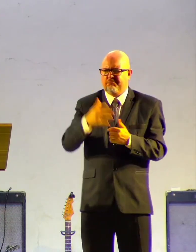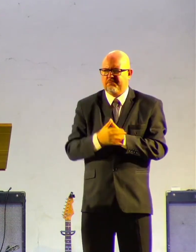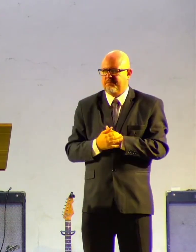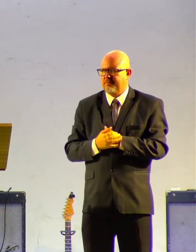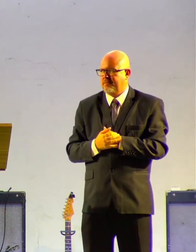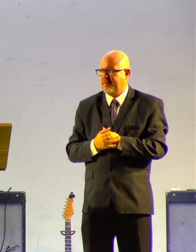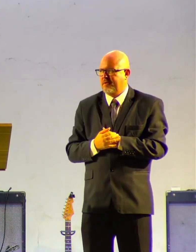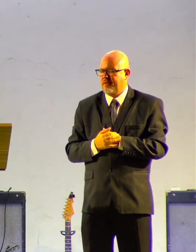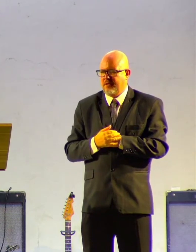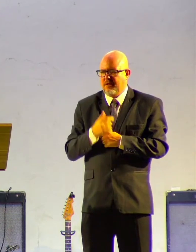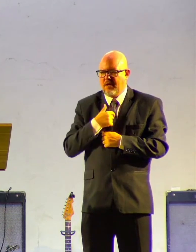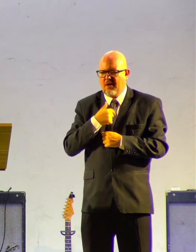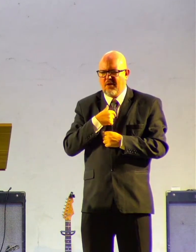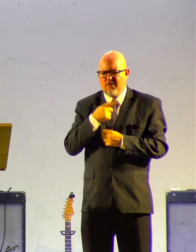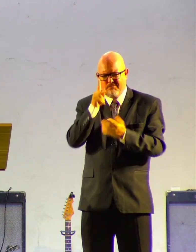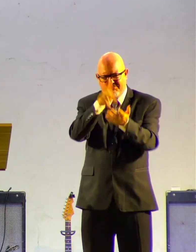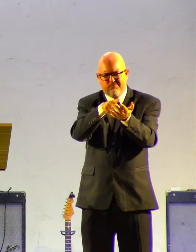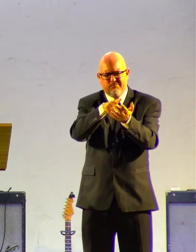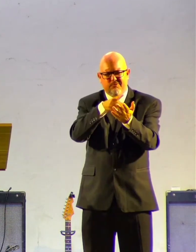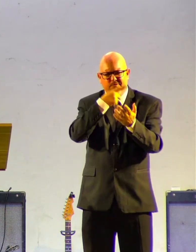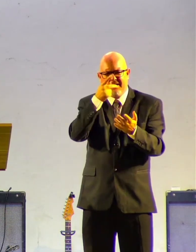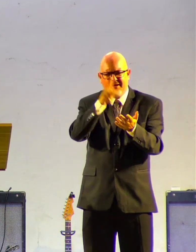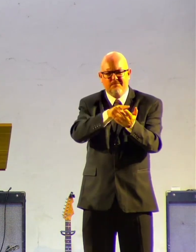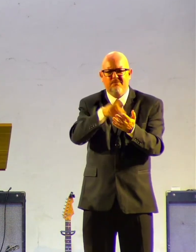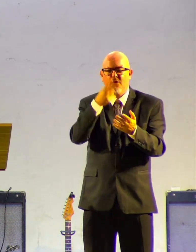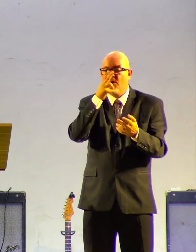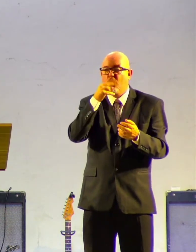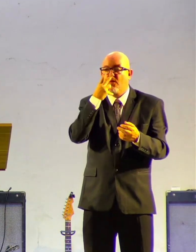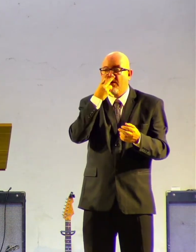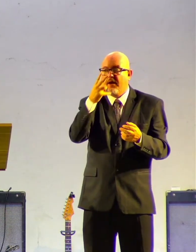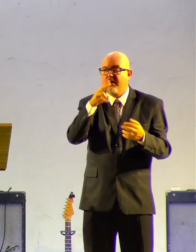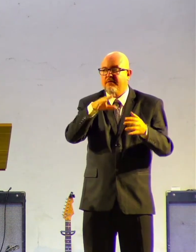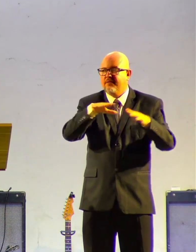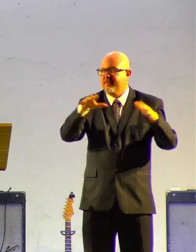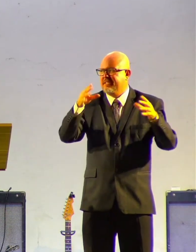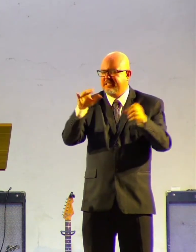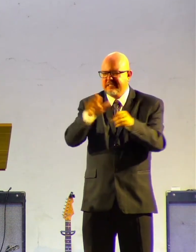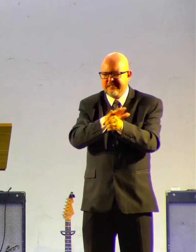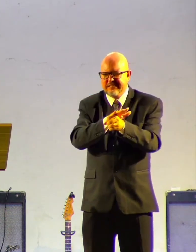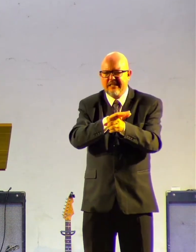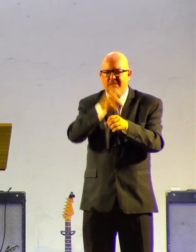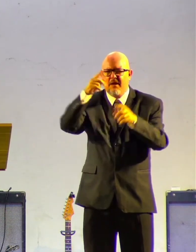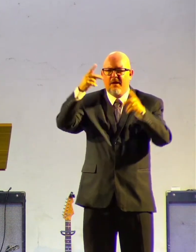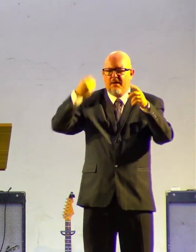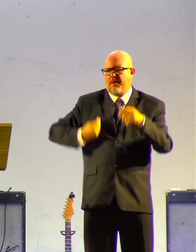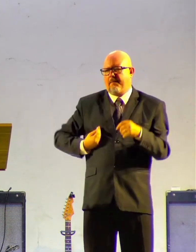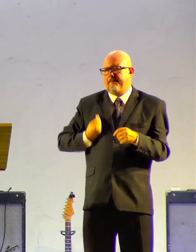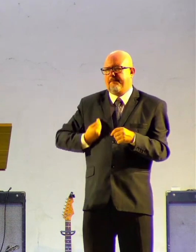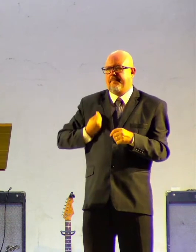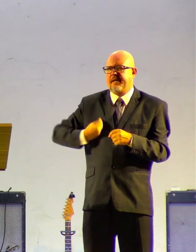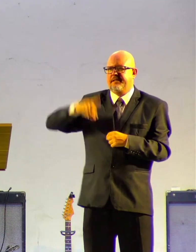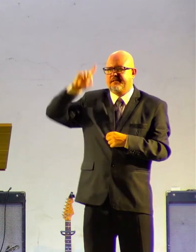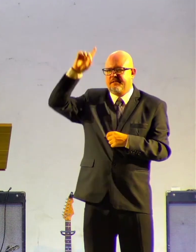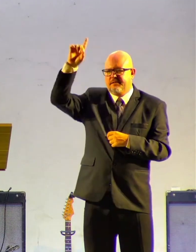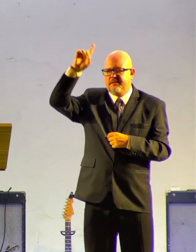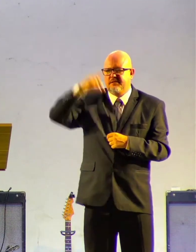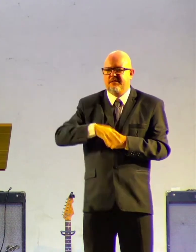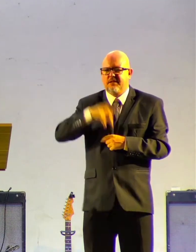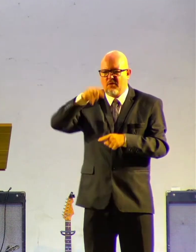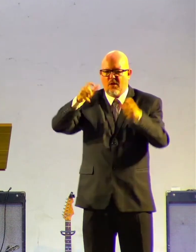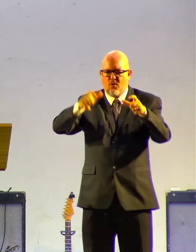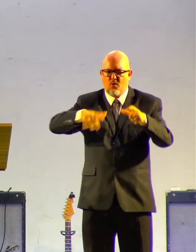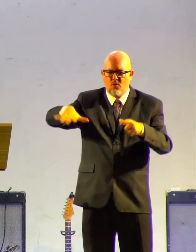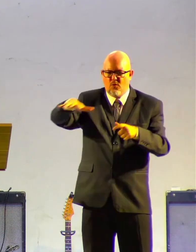Mas eu confesso a vocês, que eu nunca vi um ambiente tão encharcado pela presença de Deus, como aquele